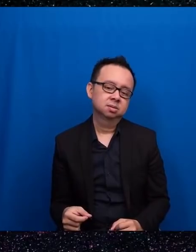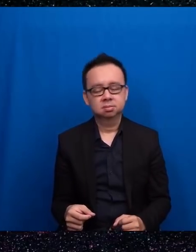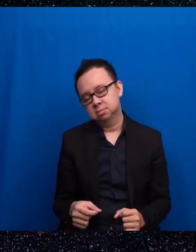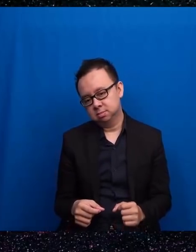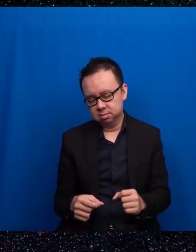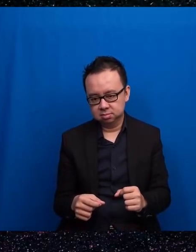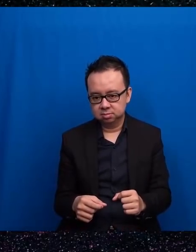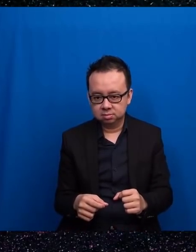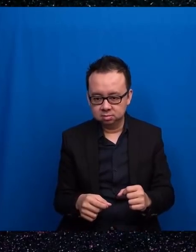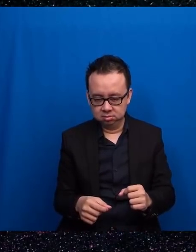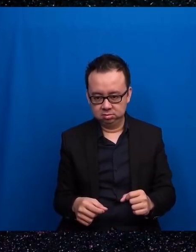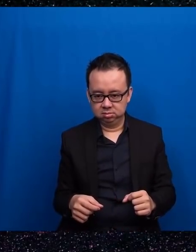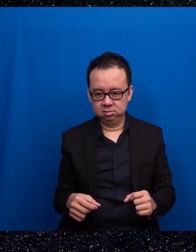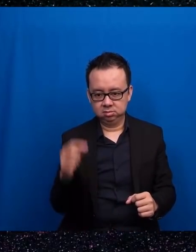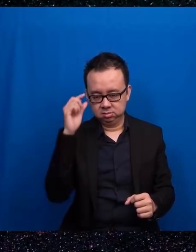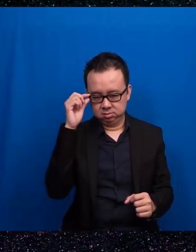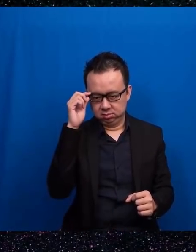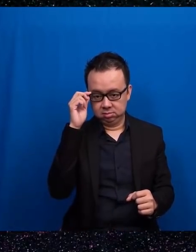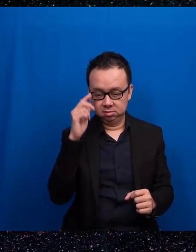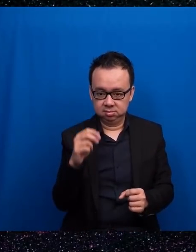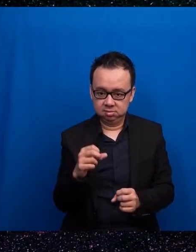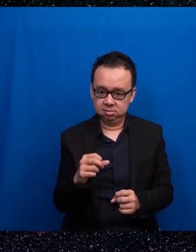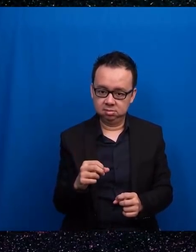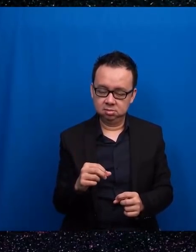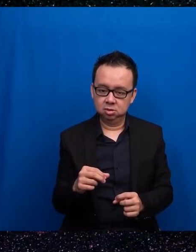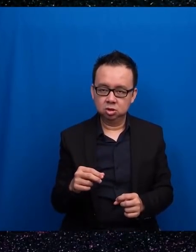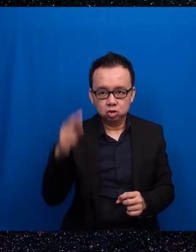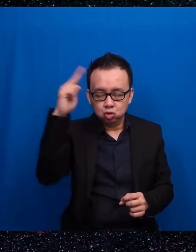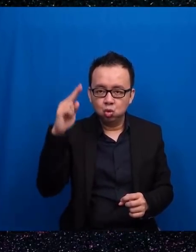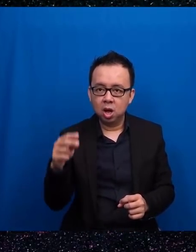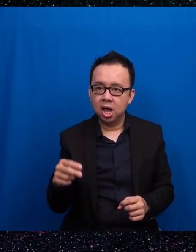memberimu berkat yang tidak bisa kamu usahakan.